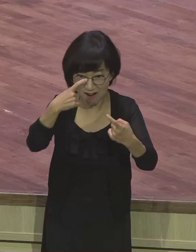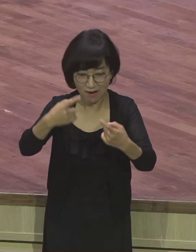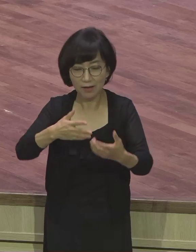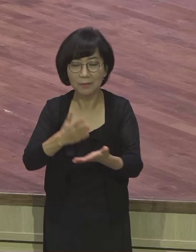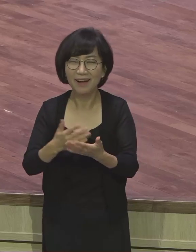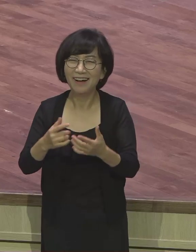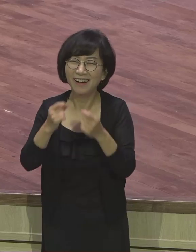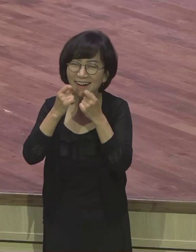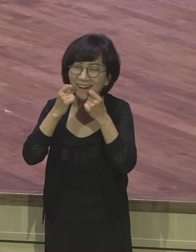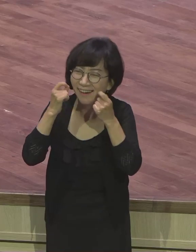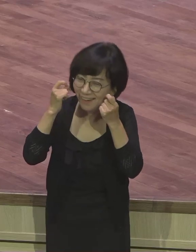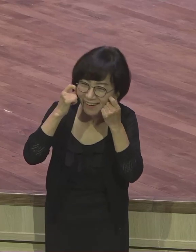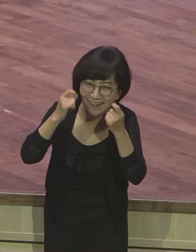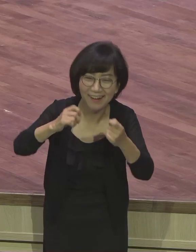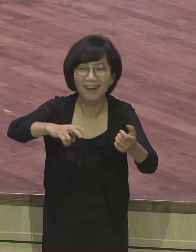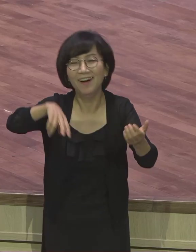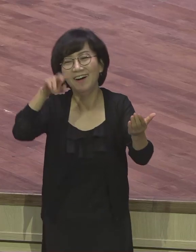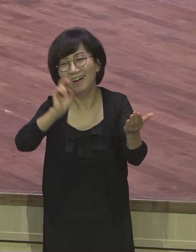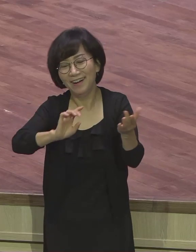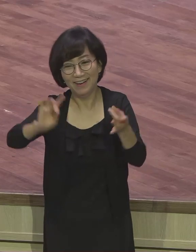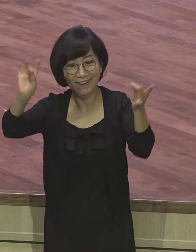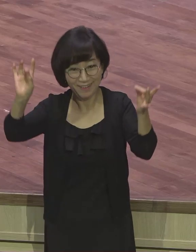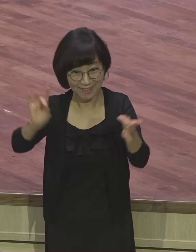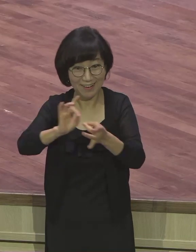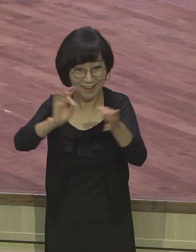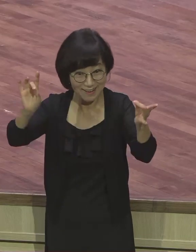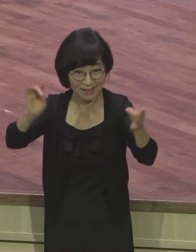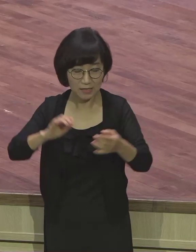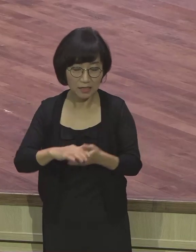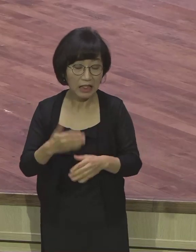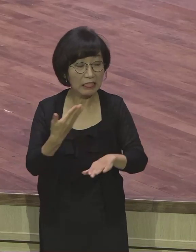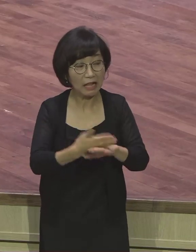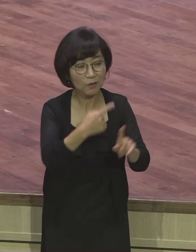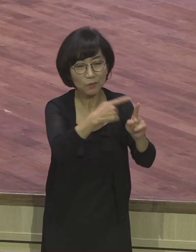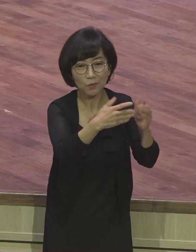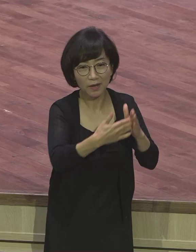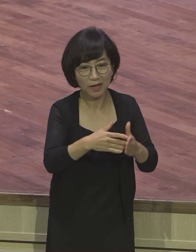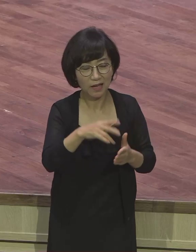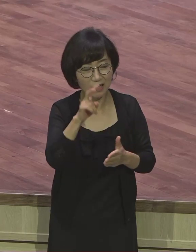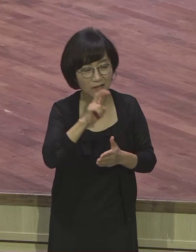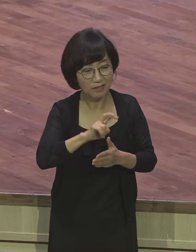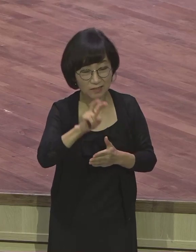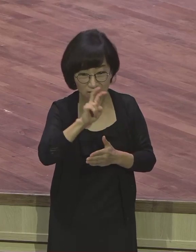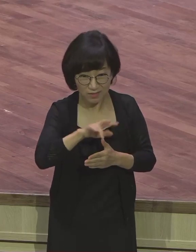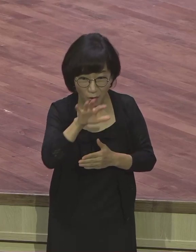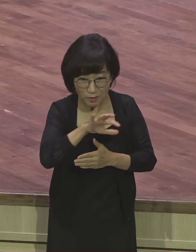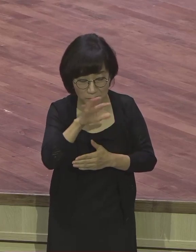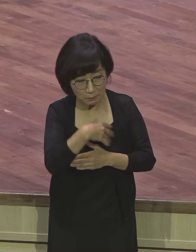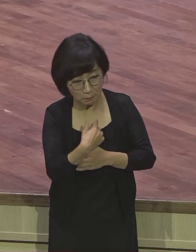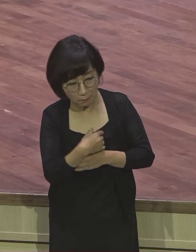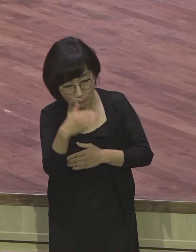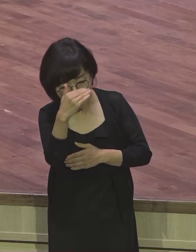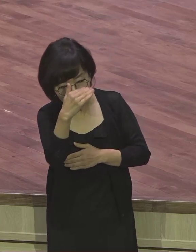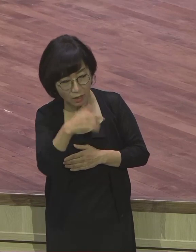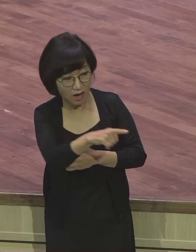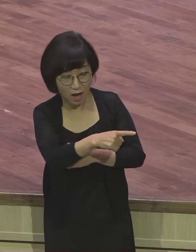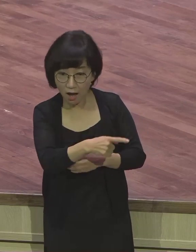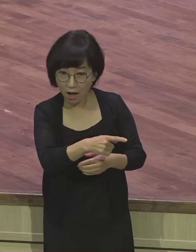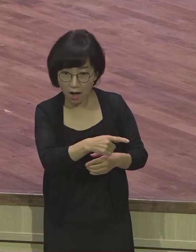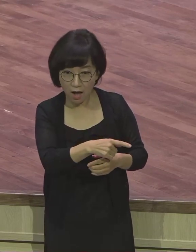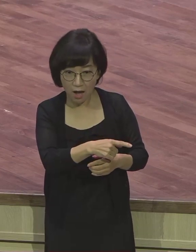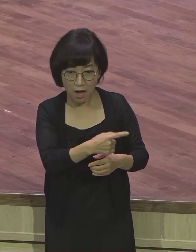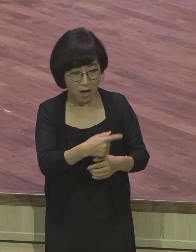편안하면서 다른 교회는 성가 지휘자님 말한 대로 확 부러뜨리고 확 나고 막 뭐 지 가르치는데 막 잡담한다고